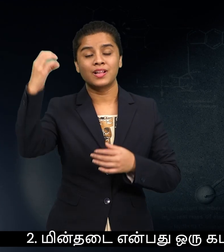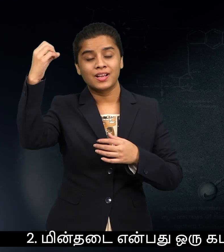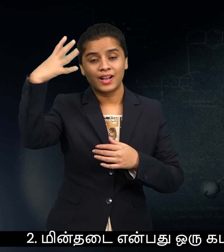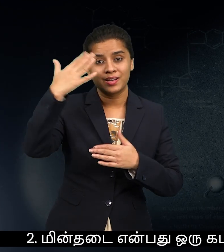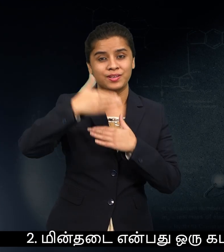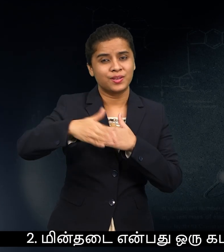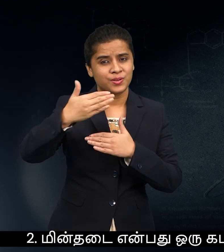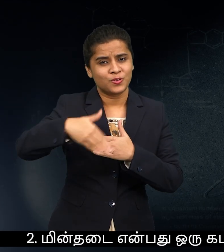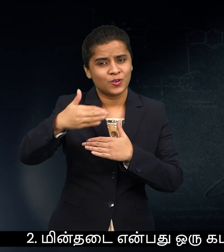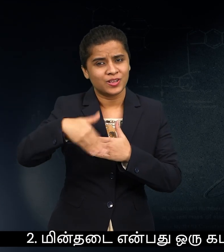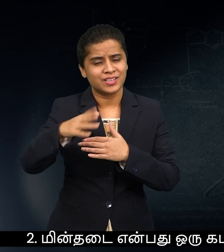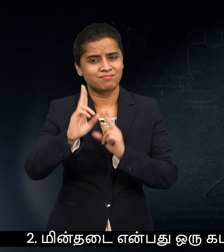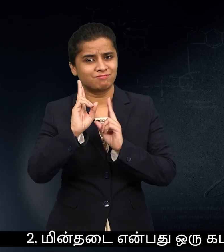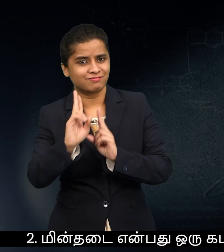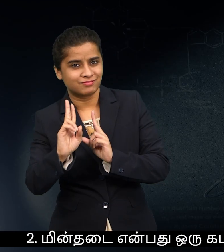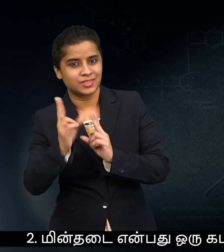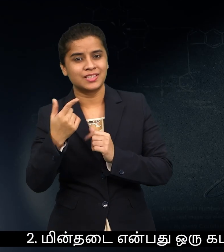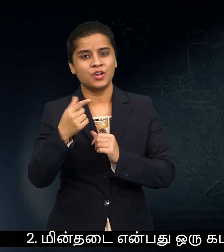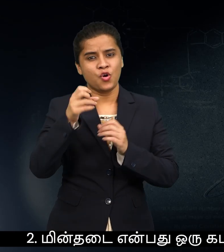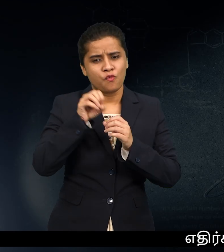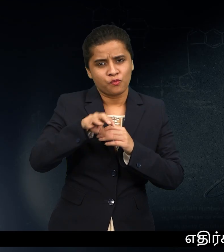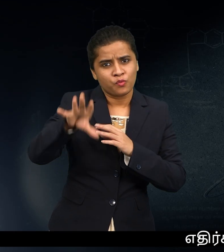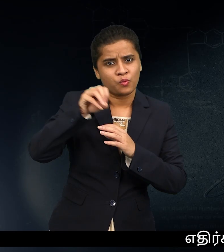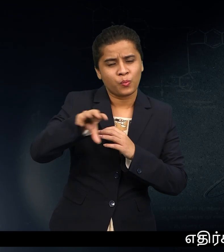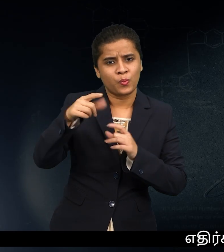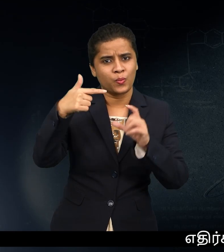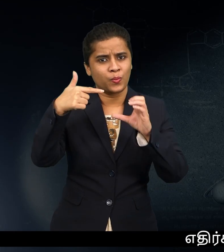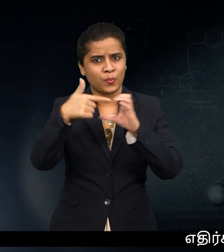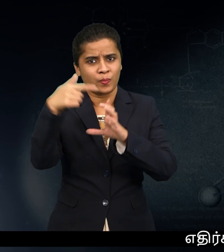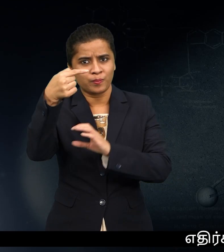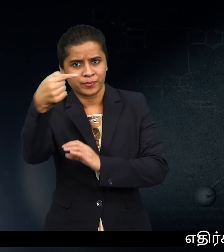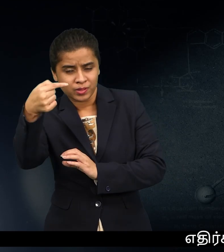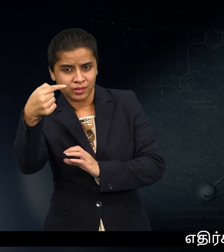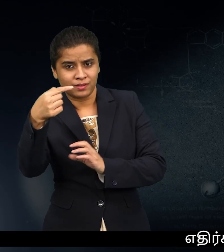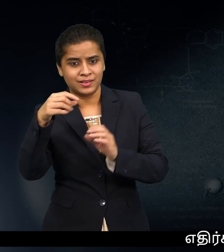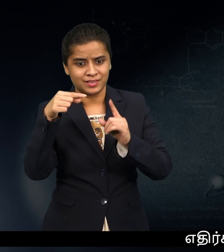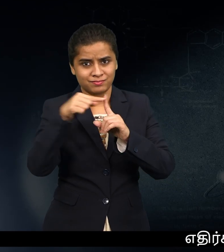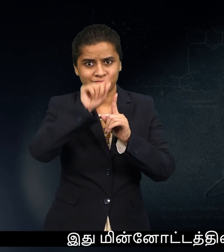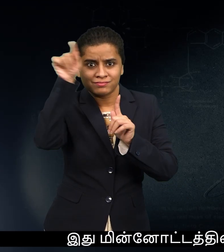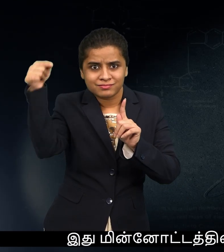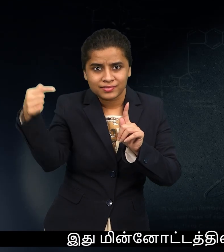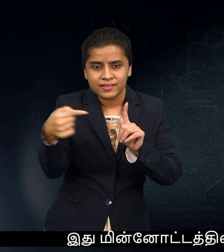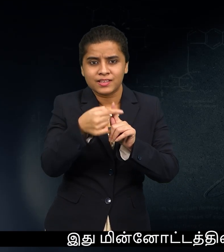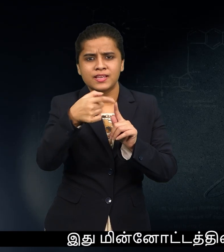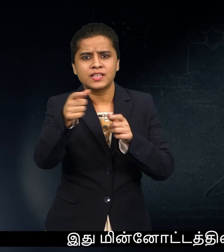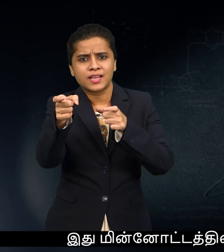மின்தடை என்பது ஒரு கடத்தியில் எலக்ட்ரான்களின் ஓட்டத்தை எதிர்க்கும் ஒரு பண்பு. இது மின்னோட்டத்தின்